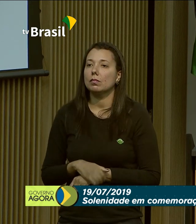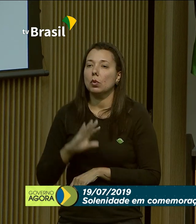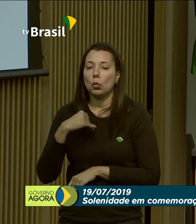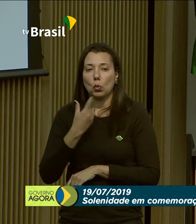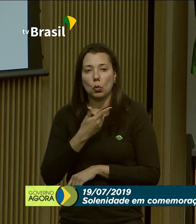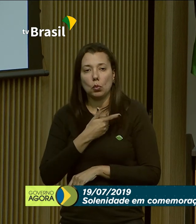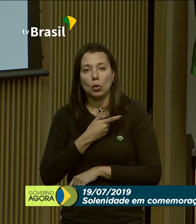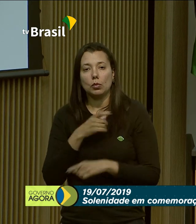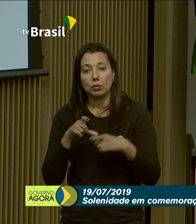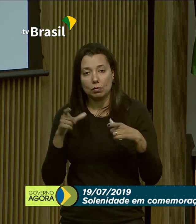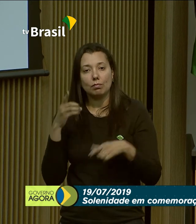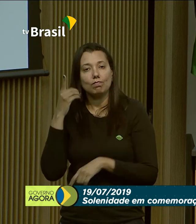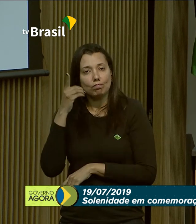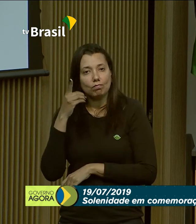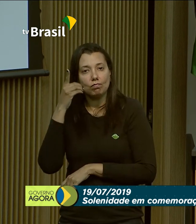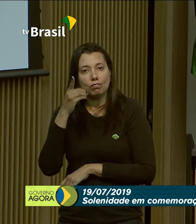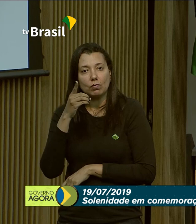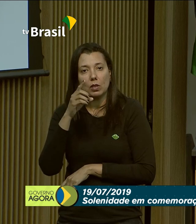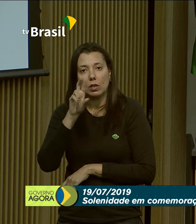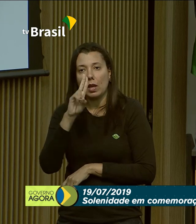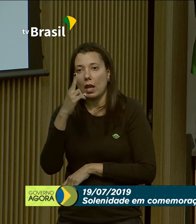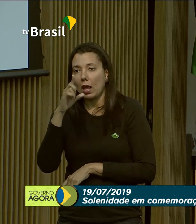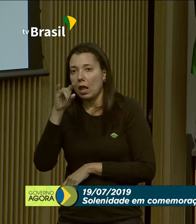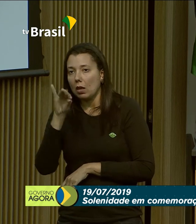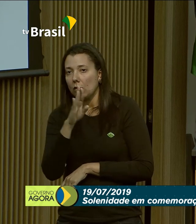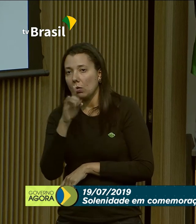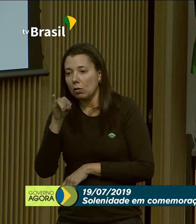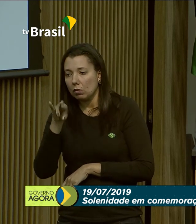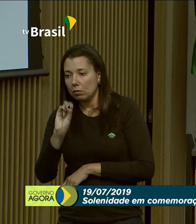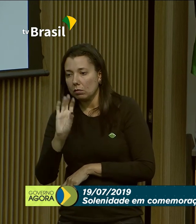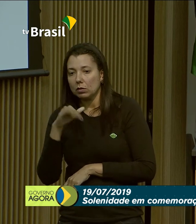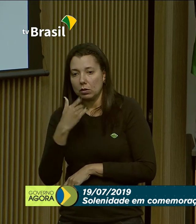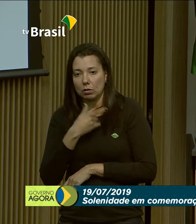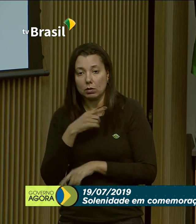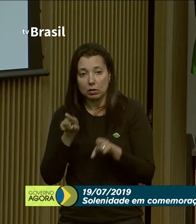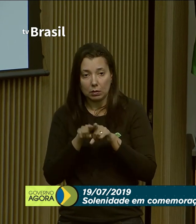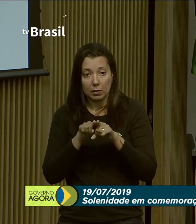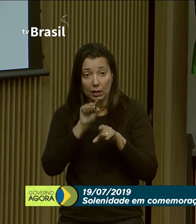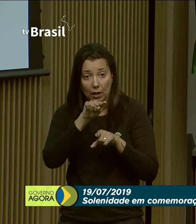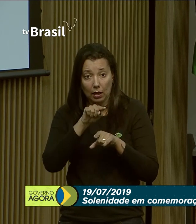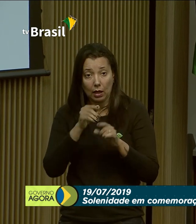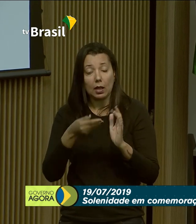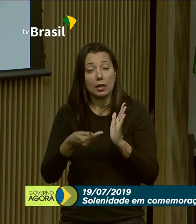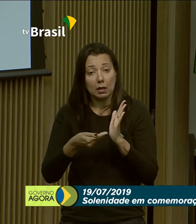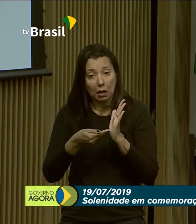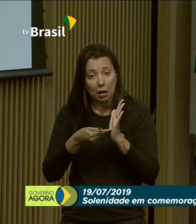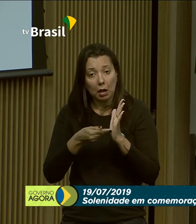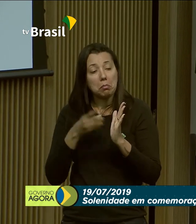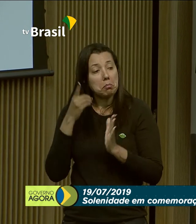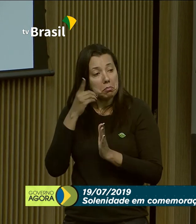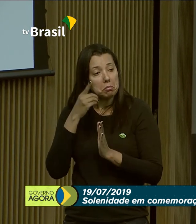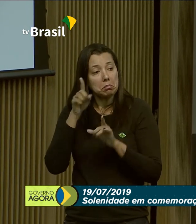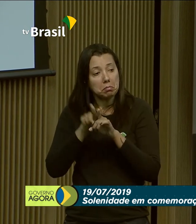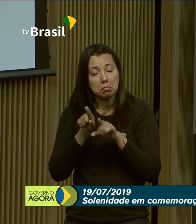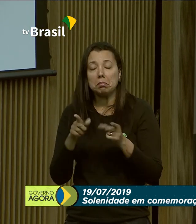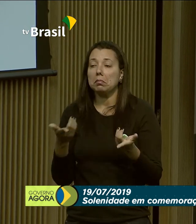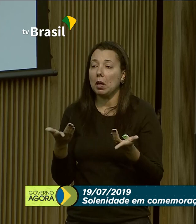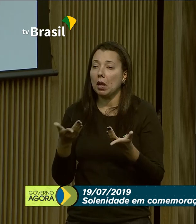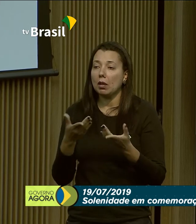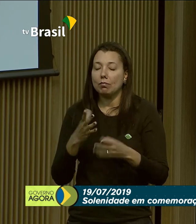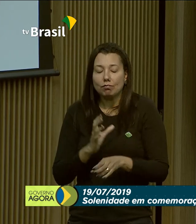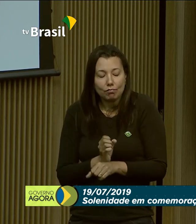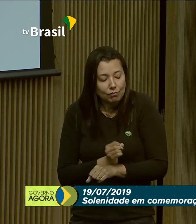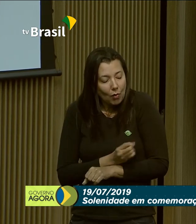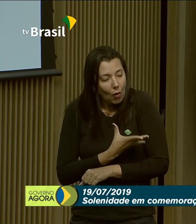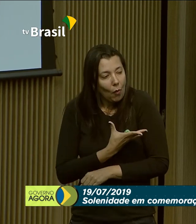grande deputado. E o Hélio Lopes, nossa revelação aí na Câmara dos Deputados também, que nos orgulha